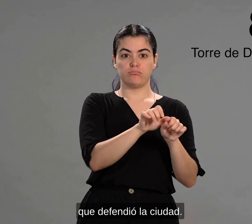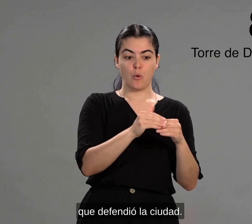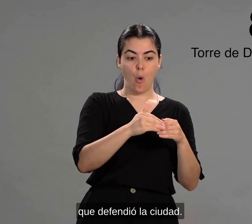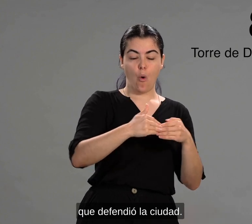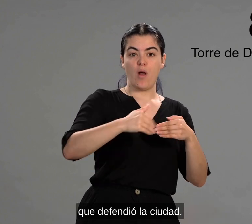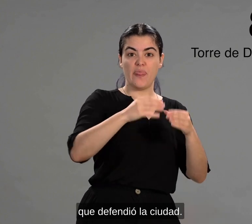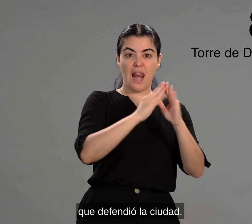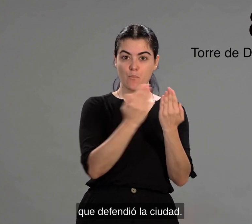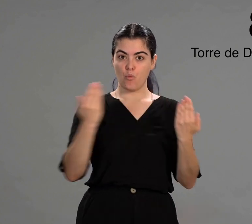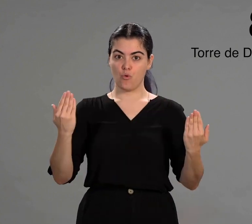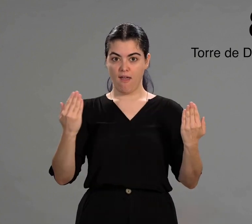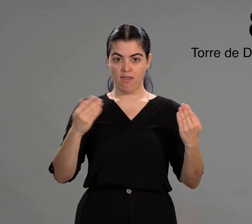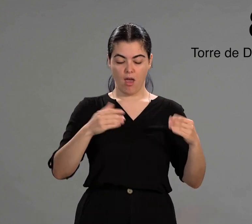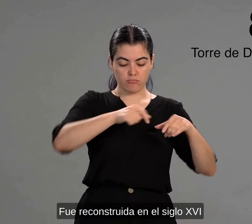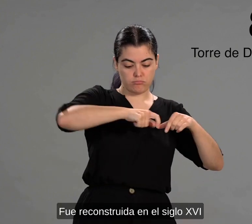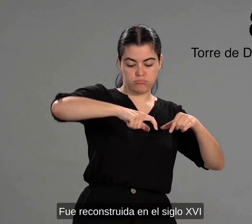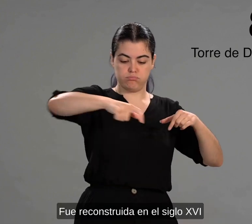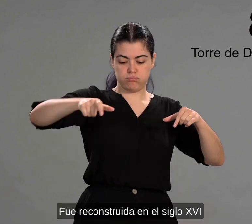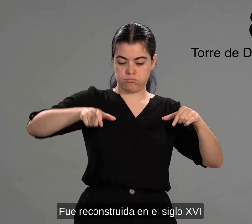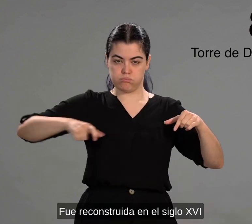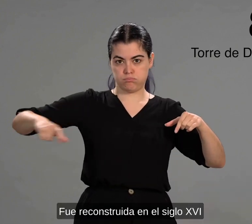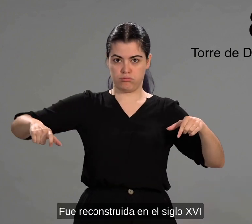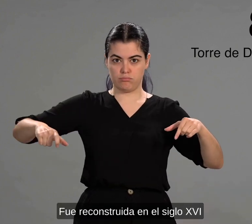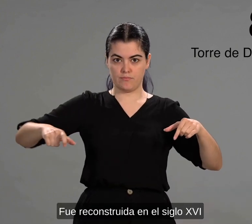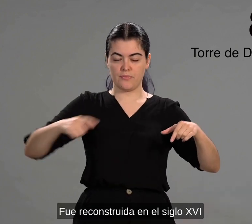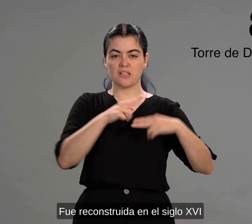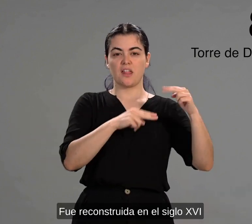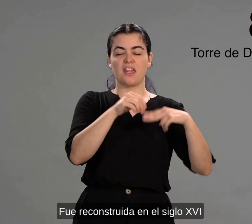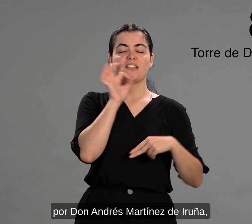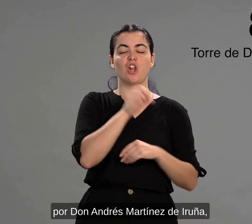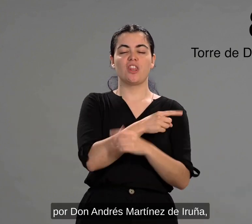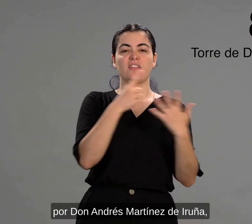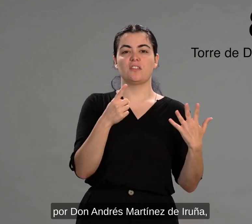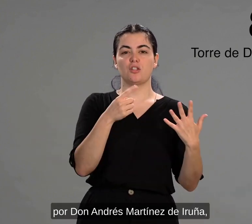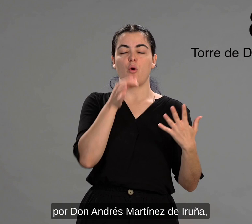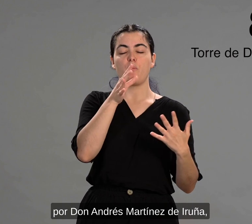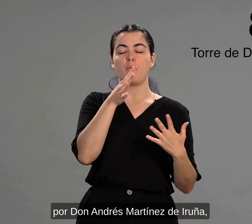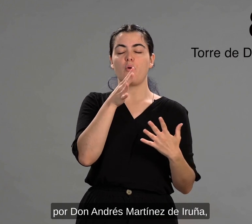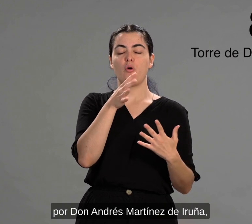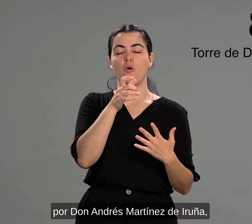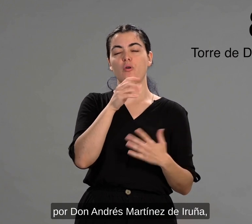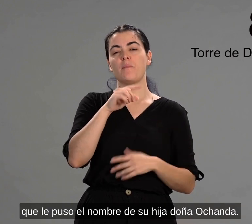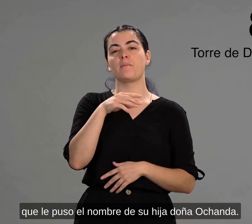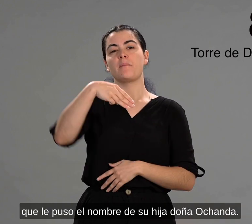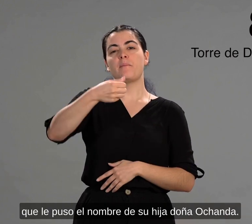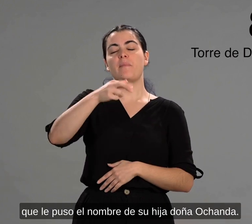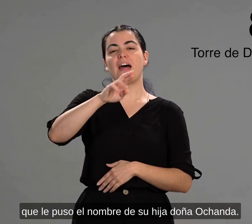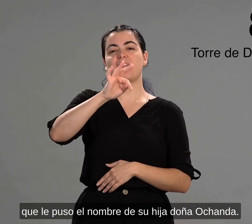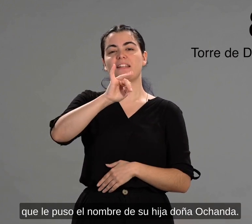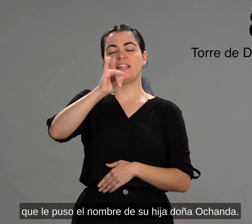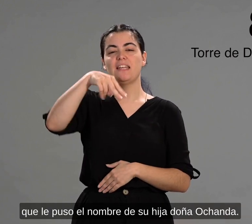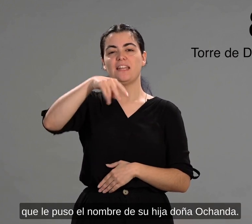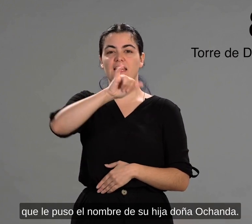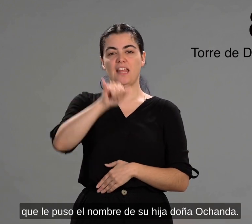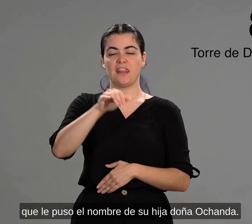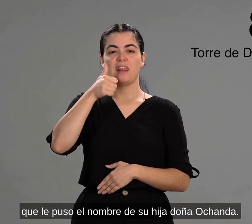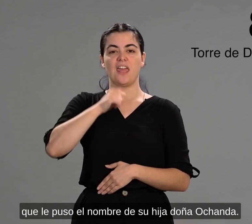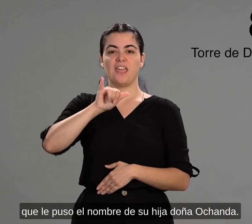defendió la ciudad. Fue reconstruida en el siglo XVI por don Andrés Martínez de Iruña, que le puso el nombre de su hija Doña Ochanda.